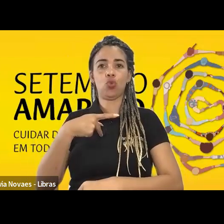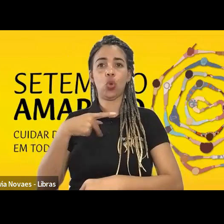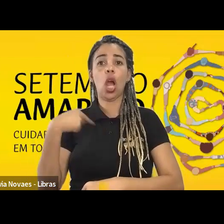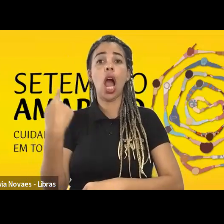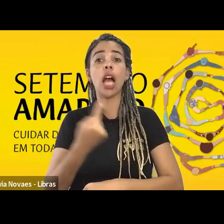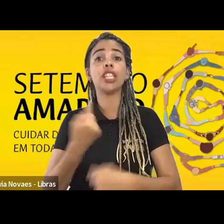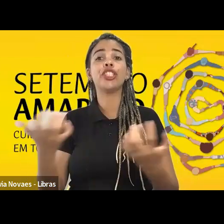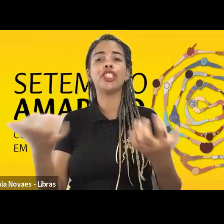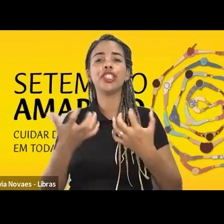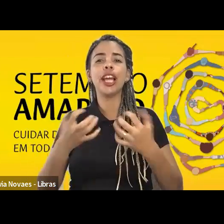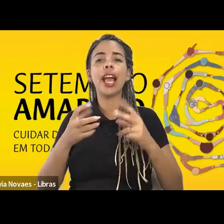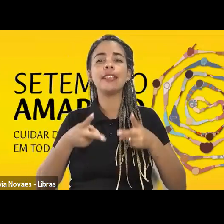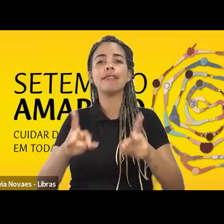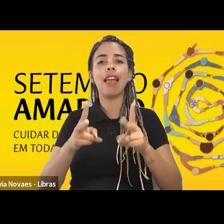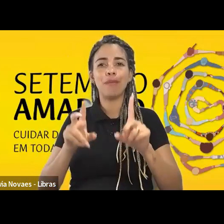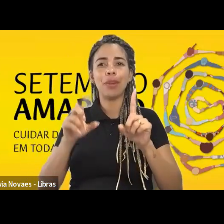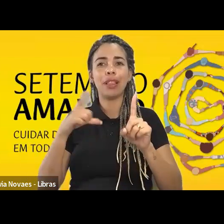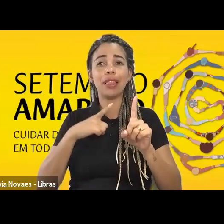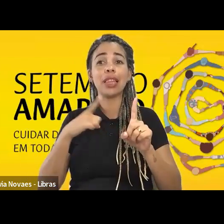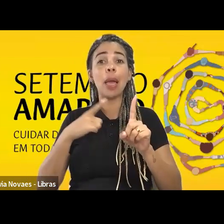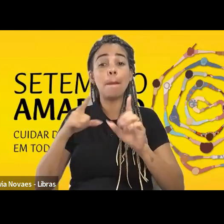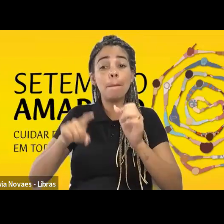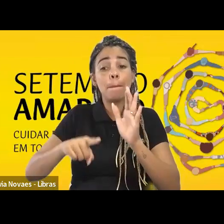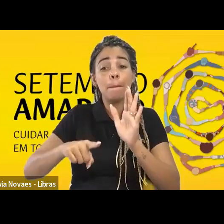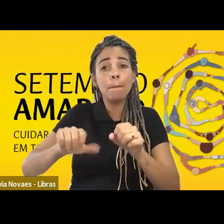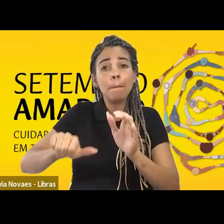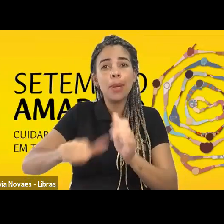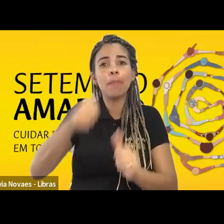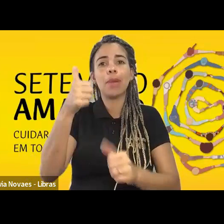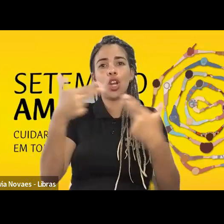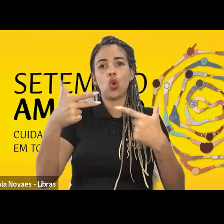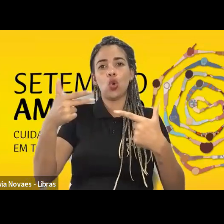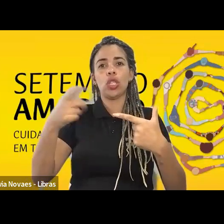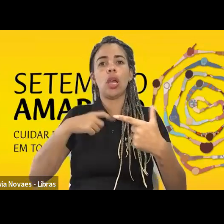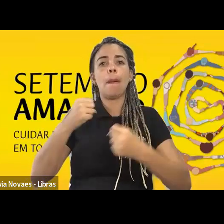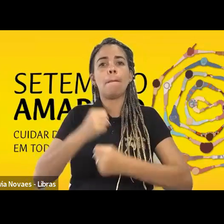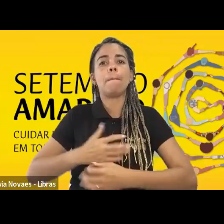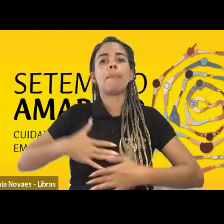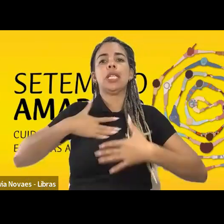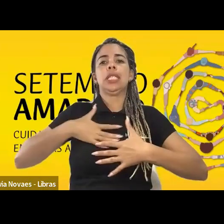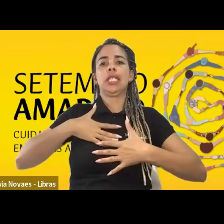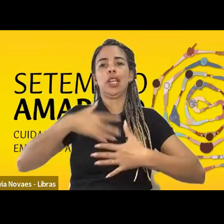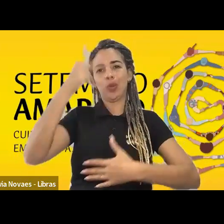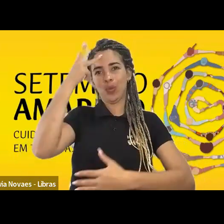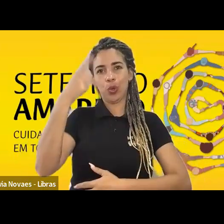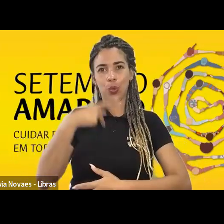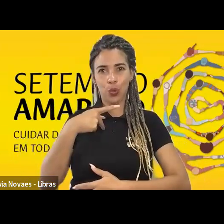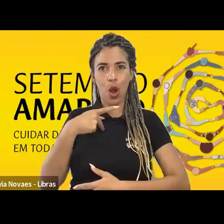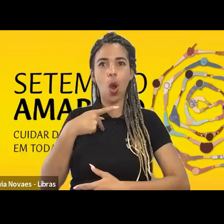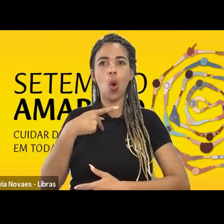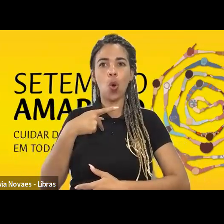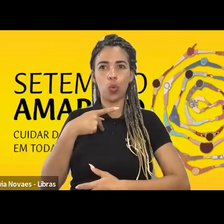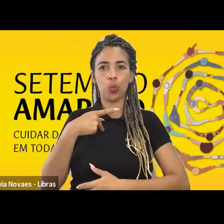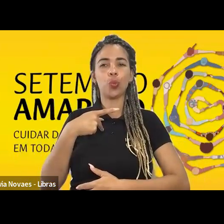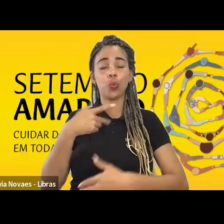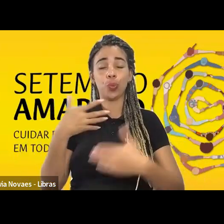buscamos originalmente e primariamente o prazer, o atendimento das nossas necessidades, sobretudo pela lógica do